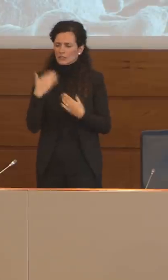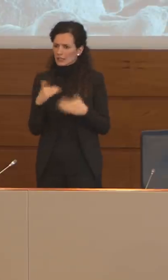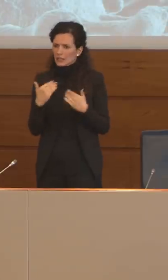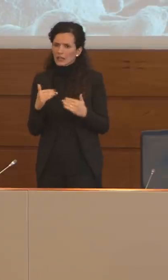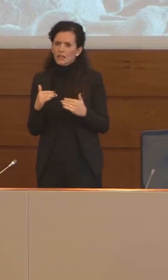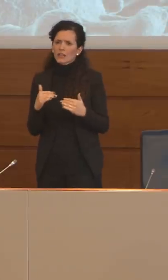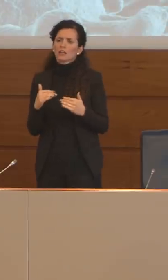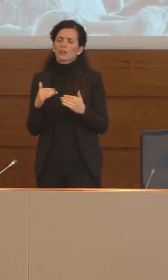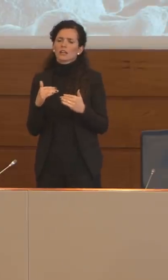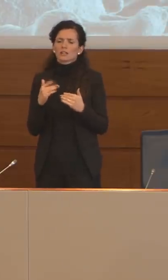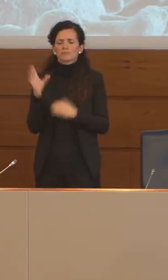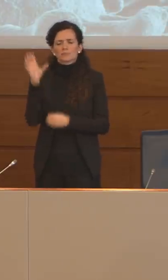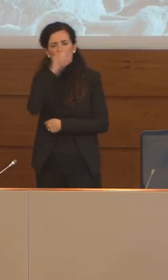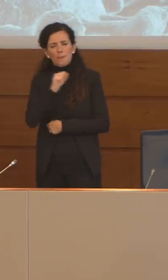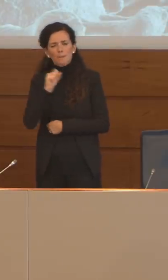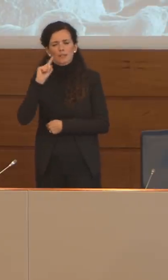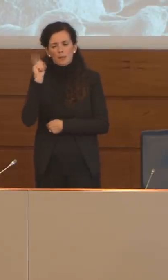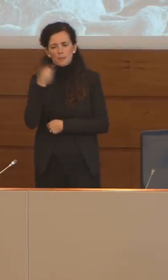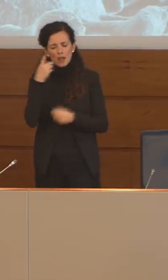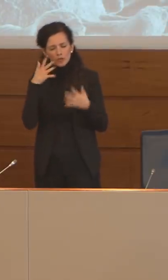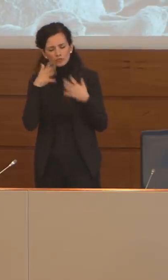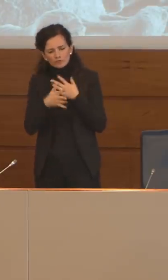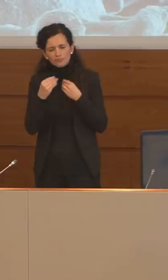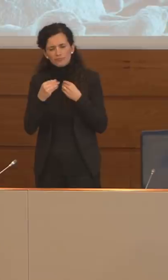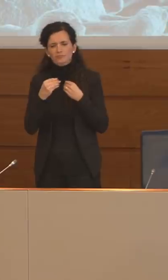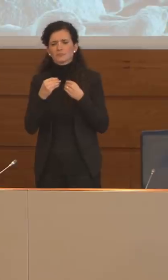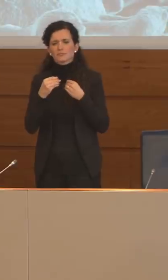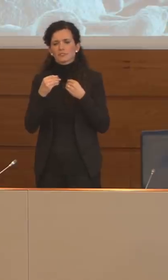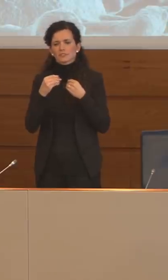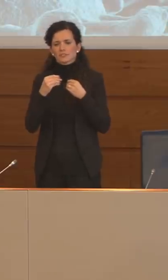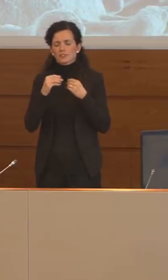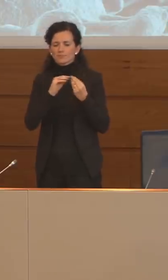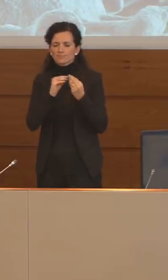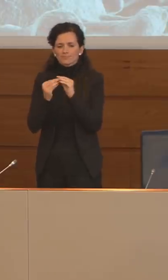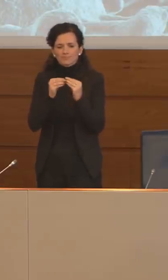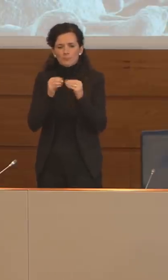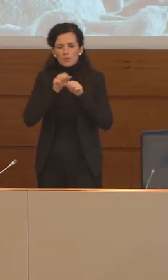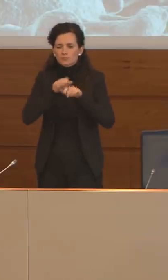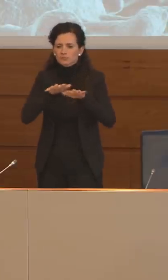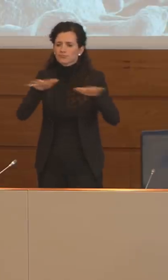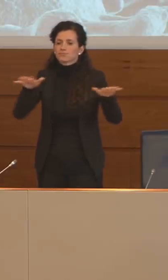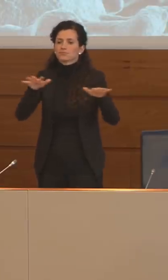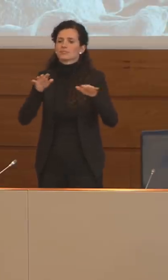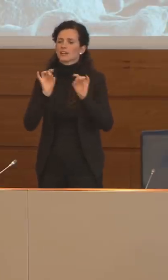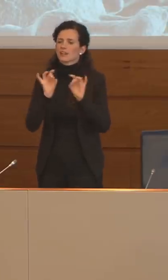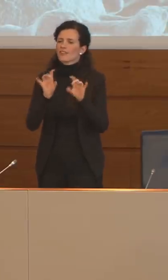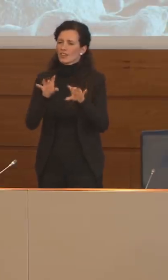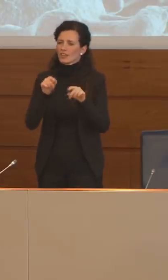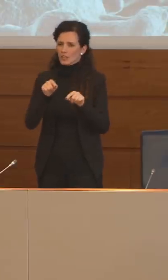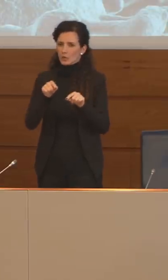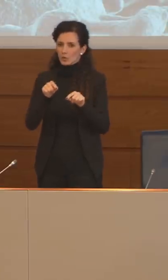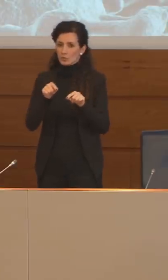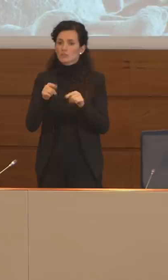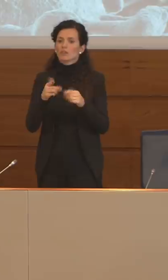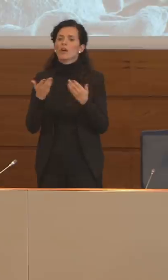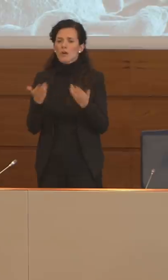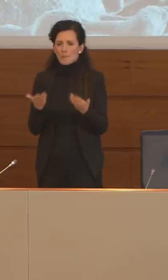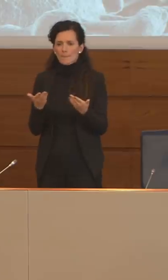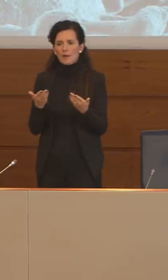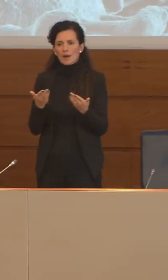i meccanismi patrie di circolazione del virus ma rafforza ancora di più la